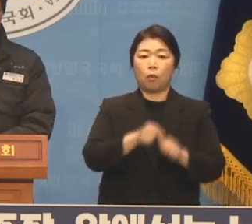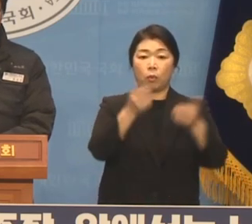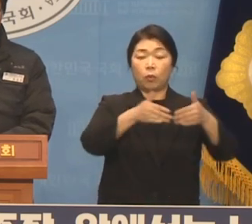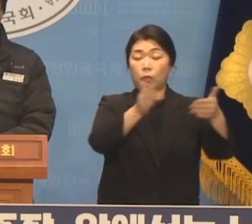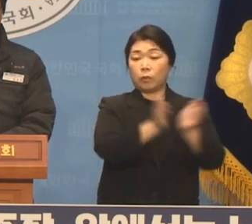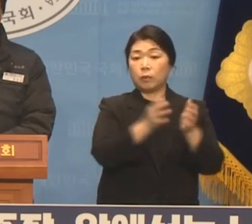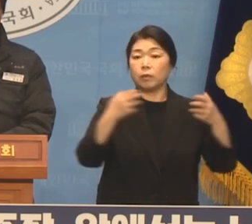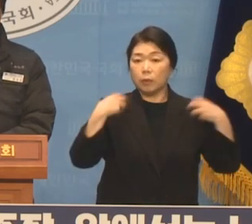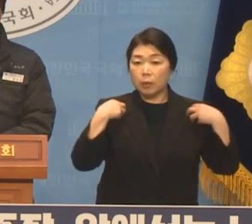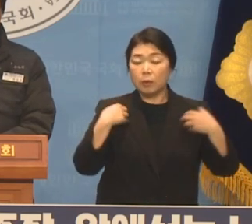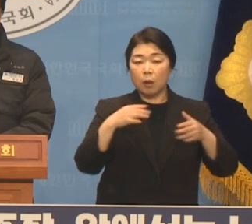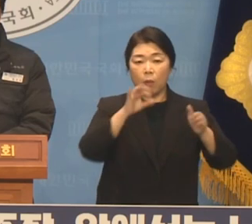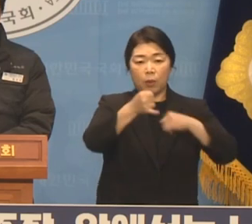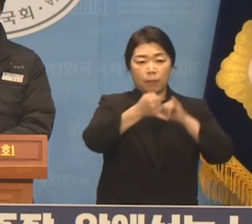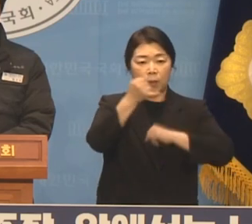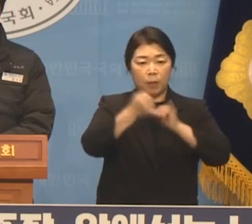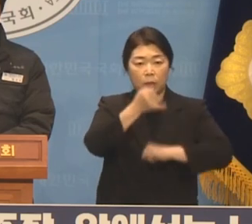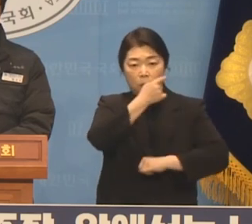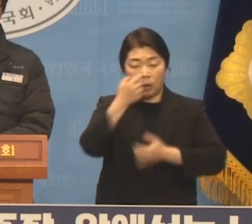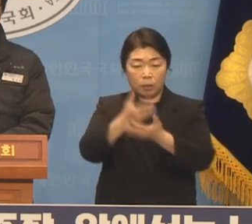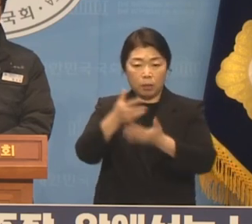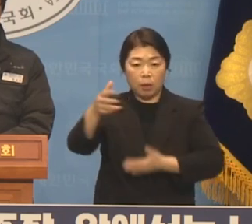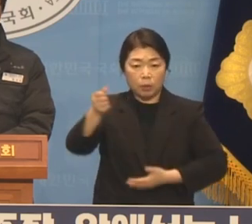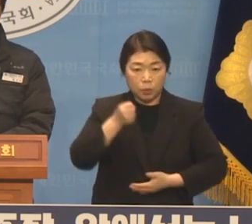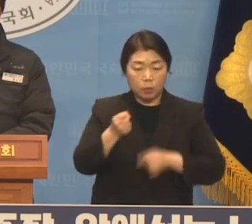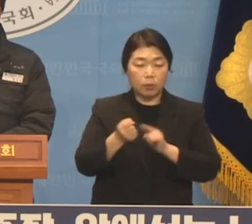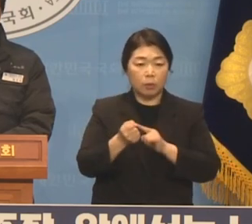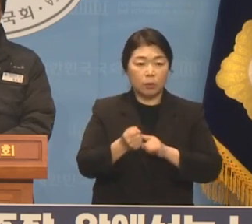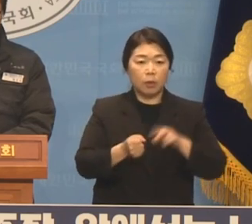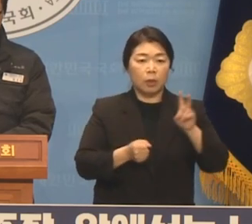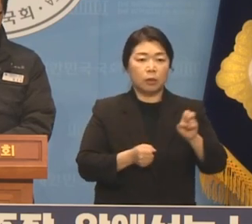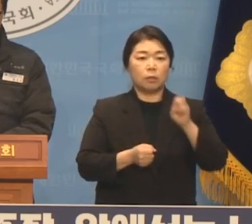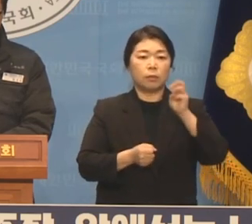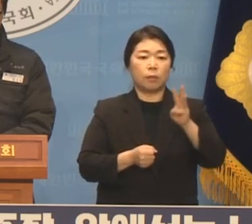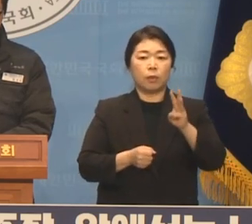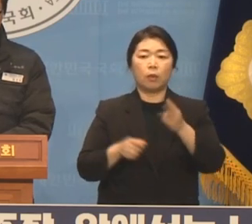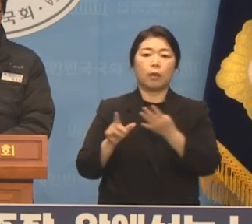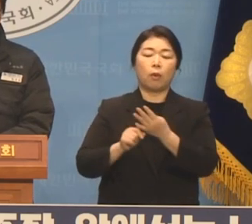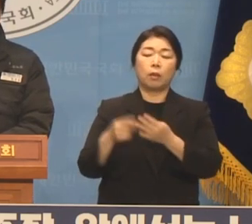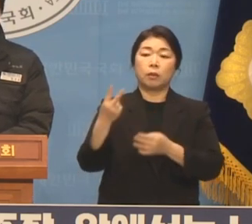고용노동청에서 체불임금 확인서를 받은 게 23년 4월입니다.